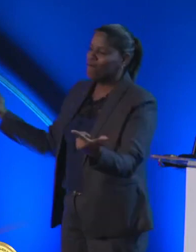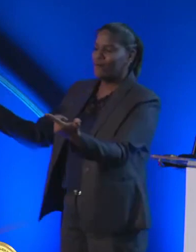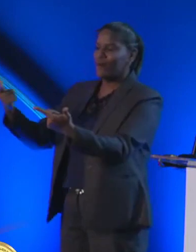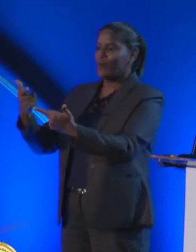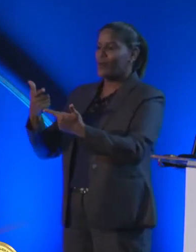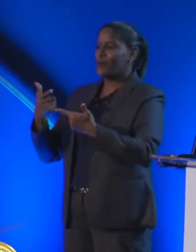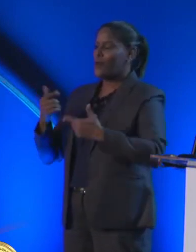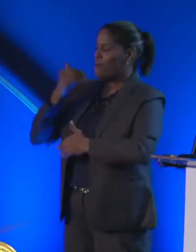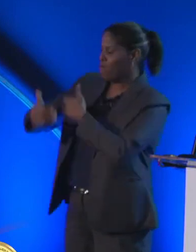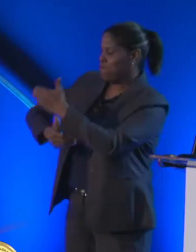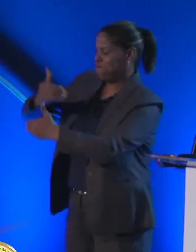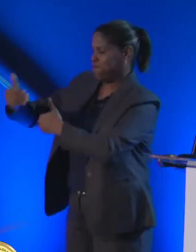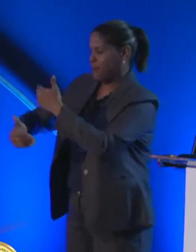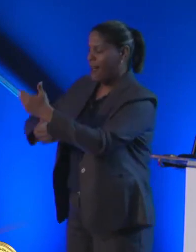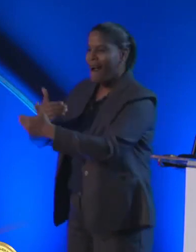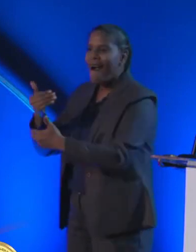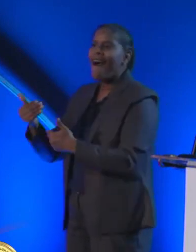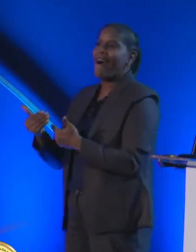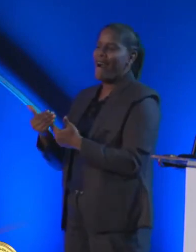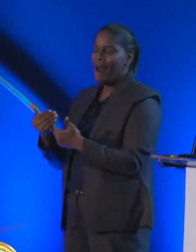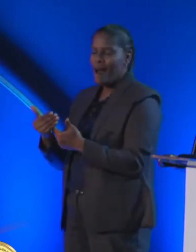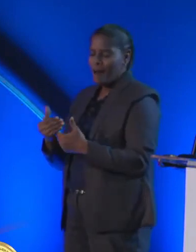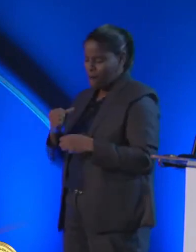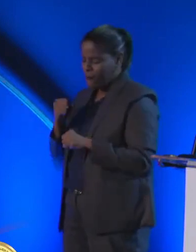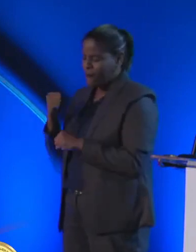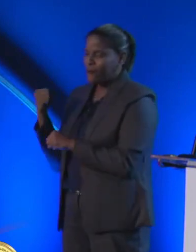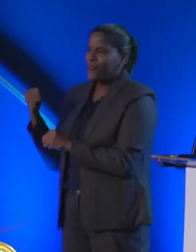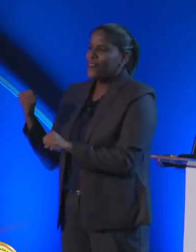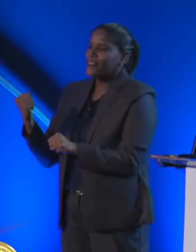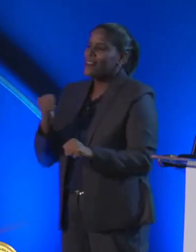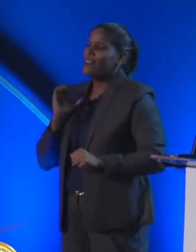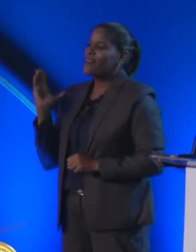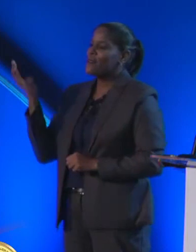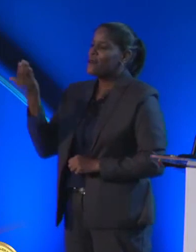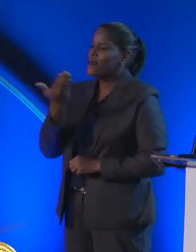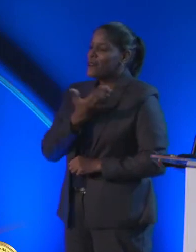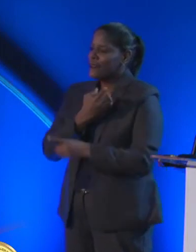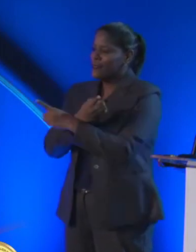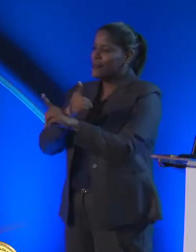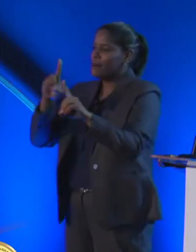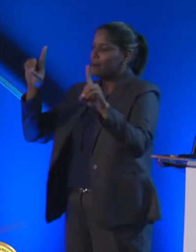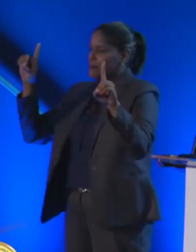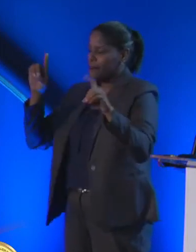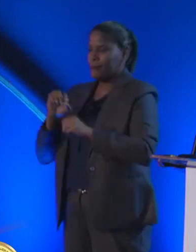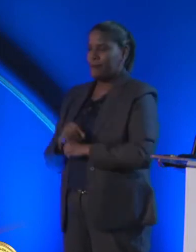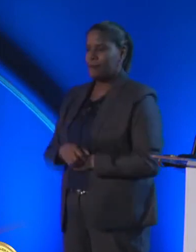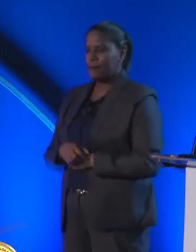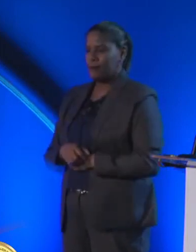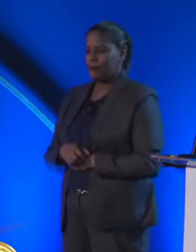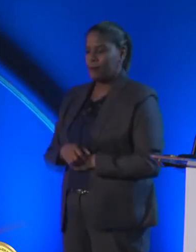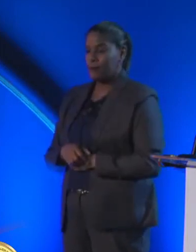ese proceso de consolidación de nuestra democracia no